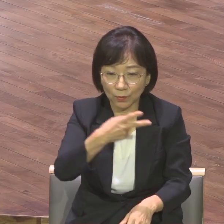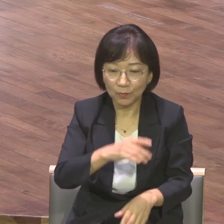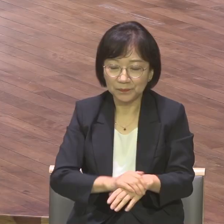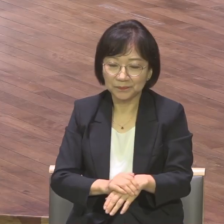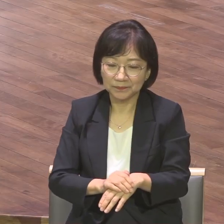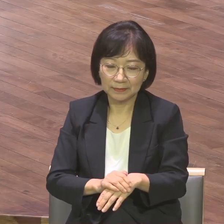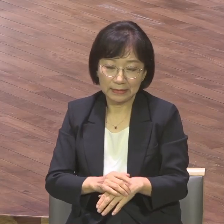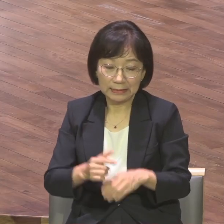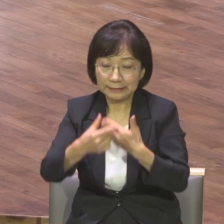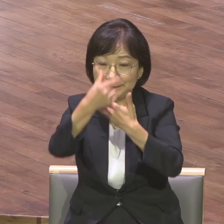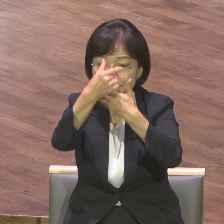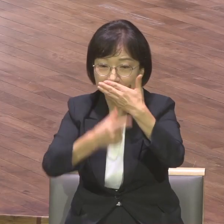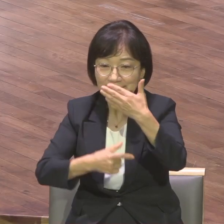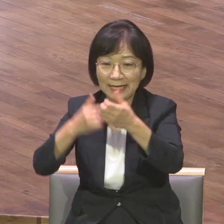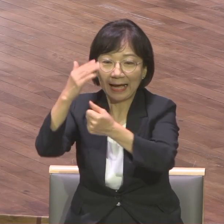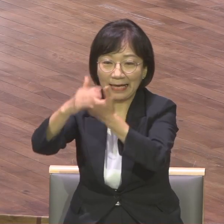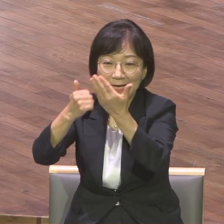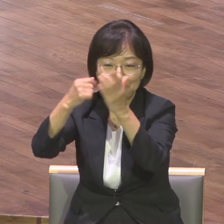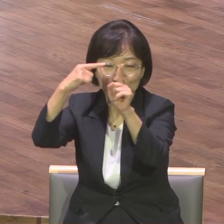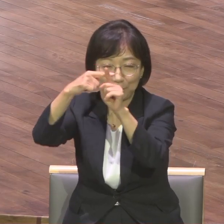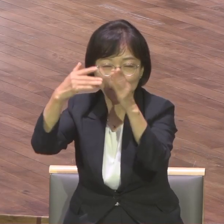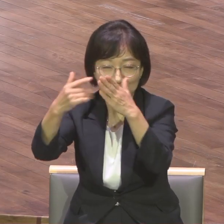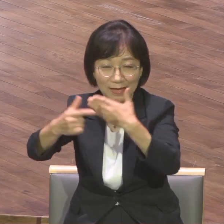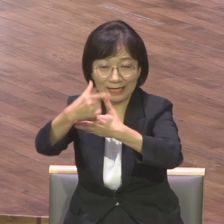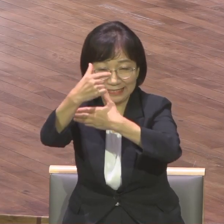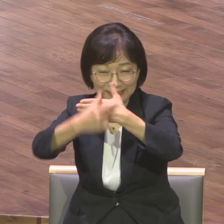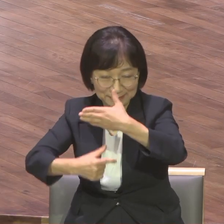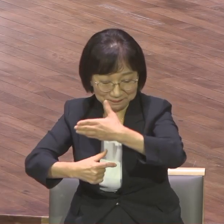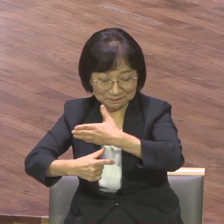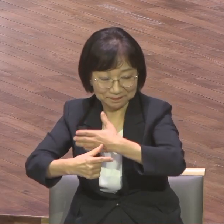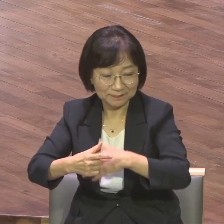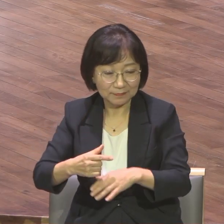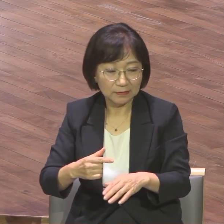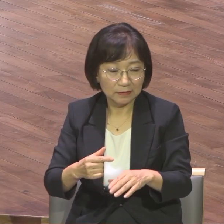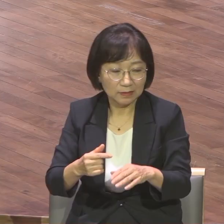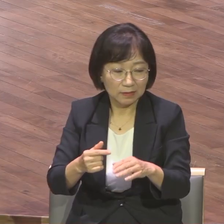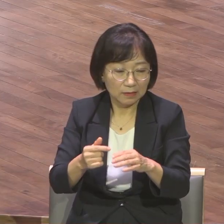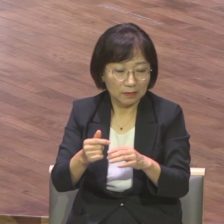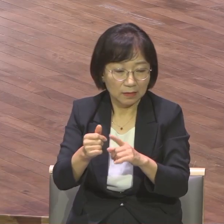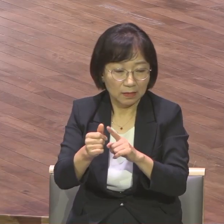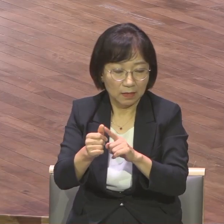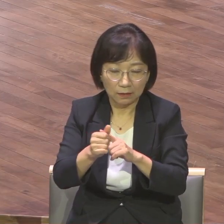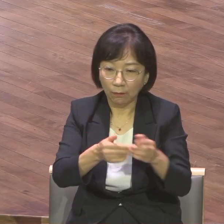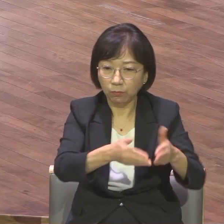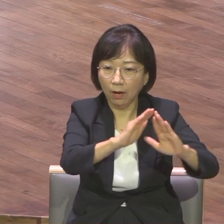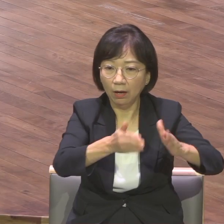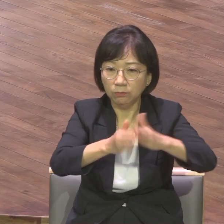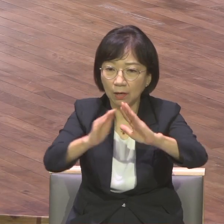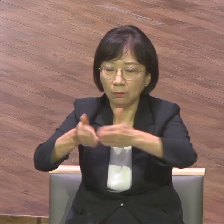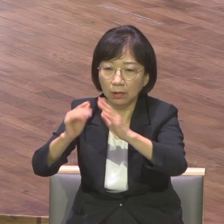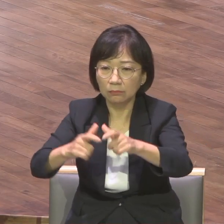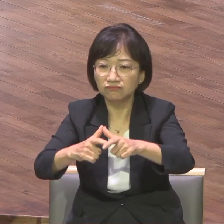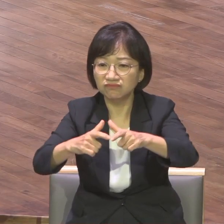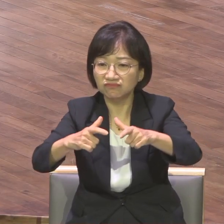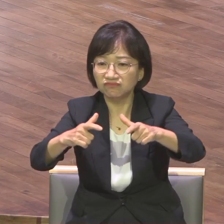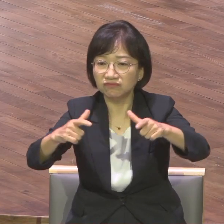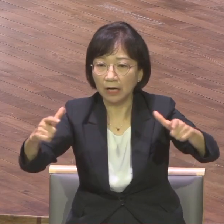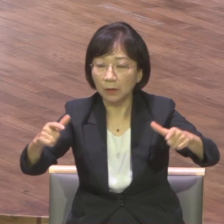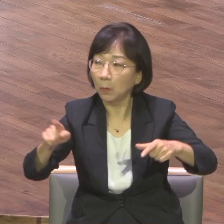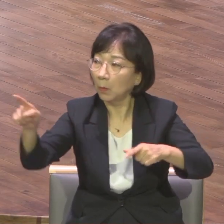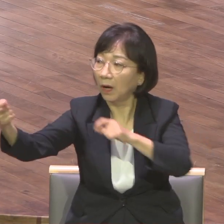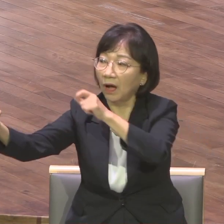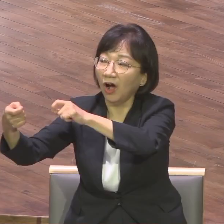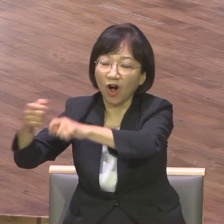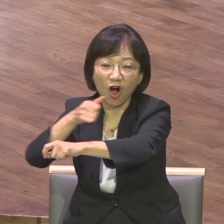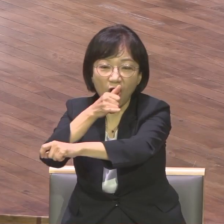간판을 붙이는 이 하나님의 교회가 엄청 지금 엄청 많이 서고 있어요. 바로 옆에도